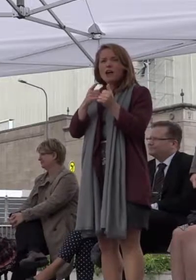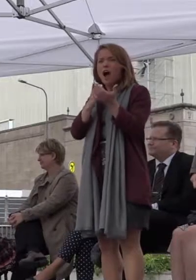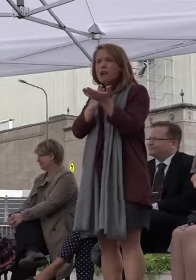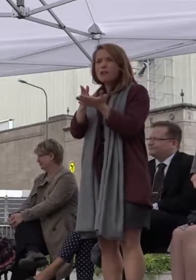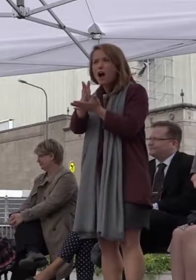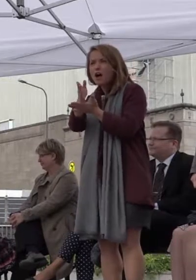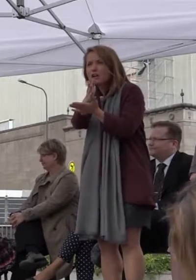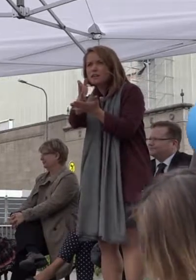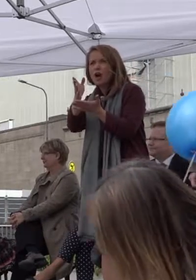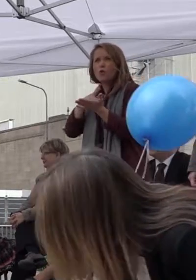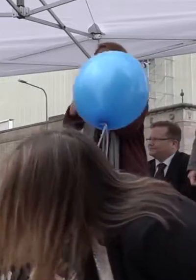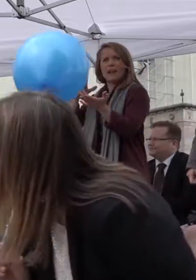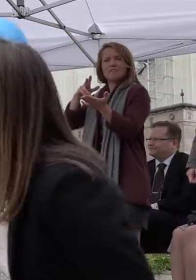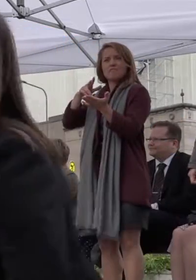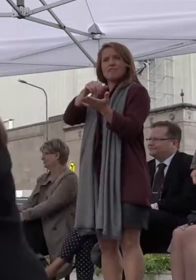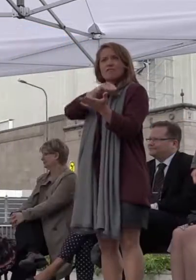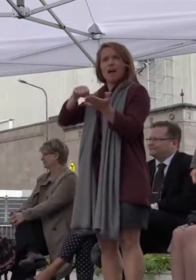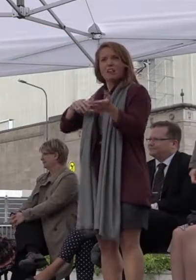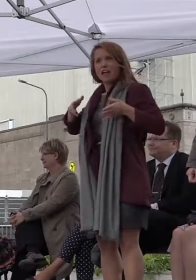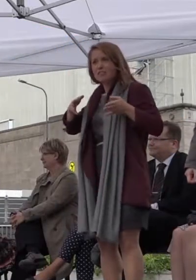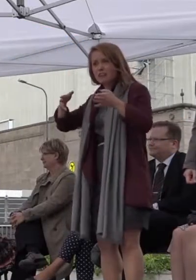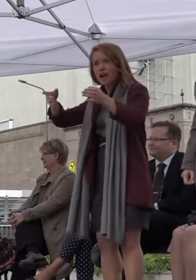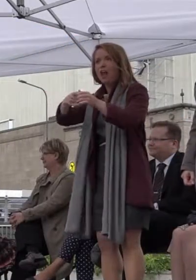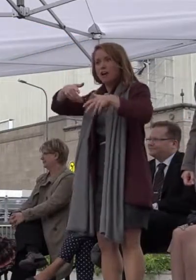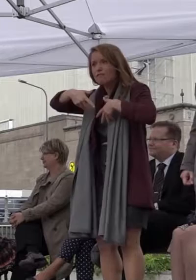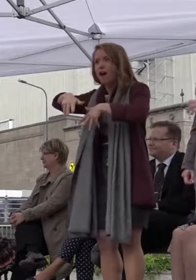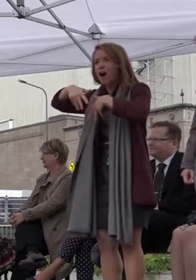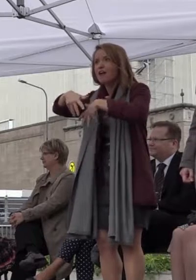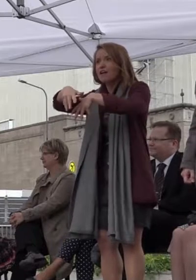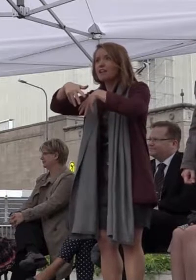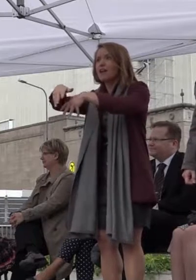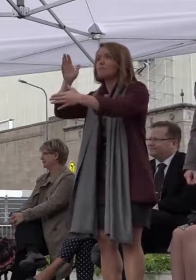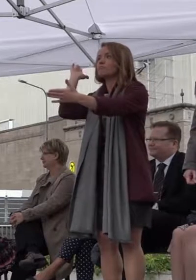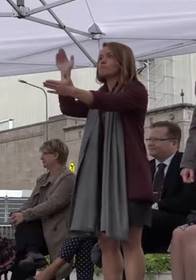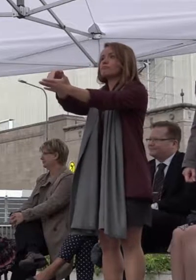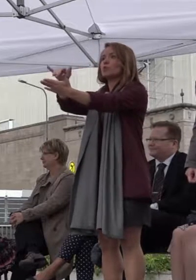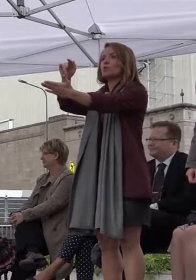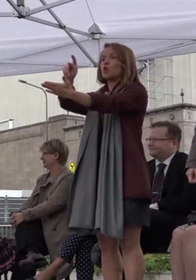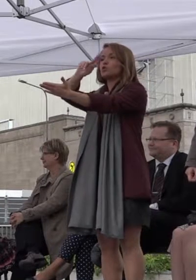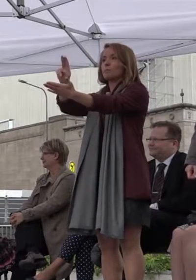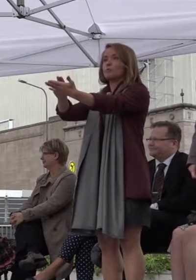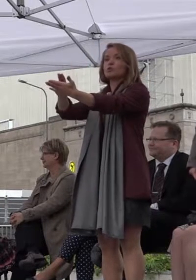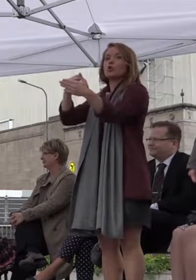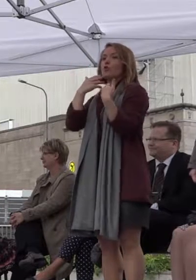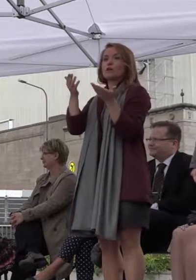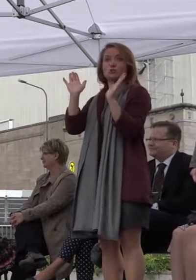merkittyjä valtateitä kohti YK-sopimusta, joka hyväksyttiin. Sen jälkeen